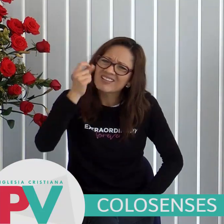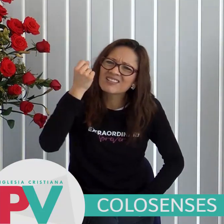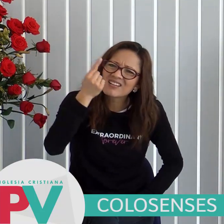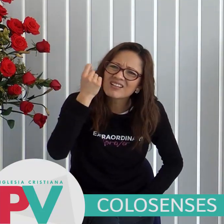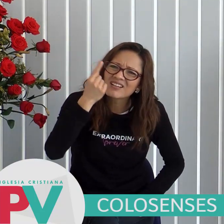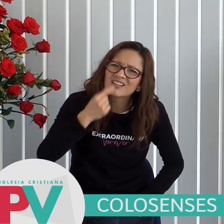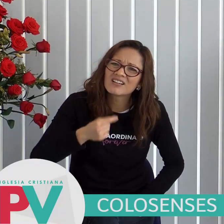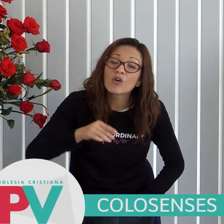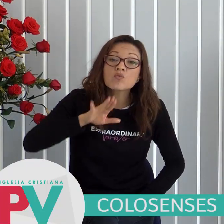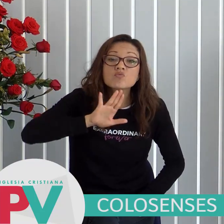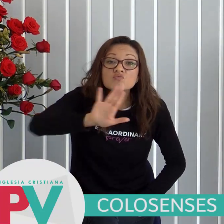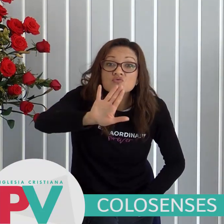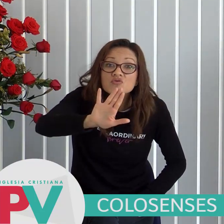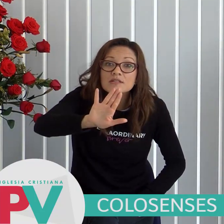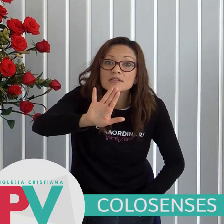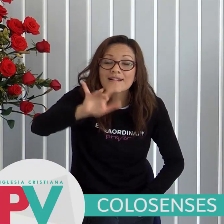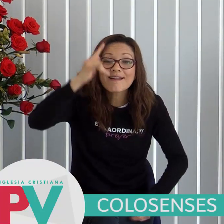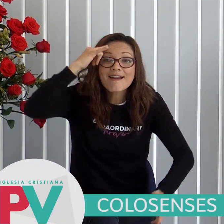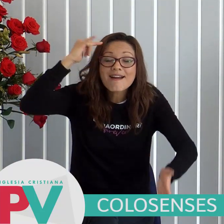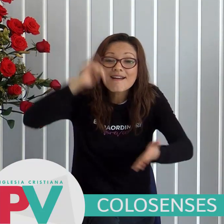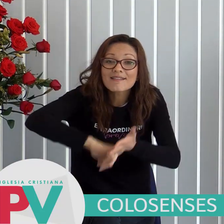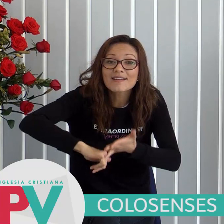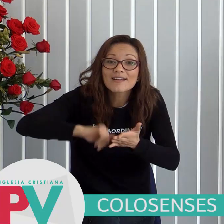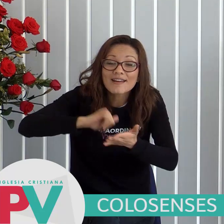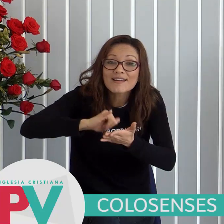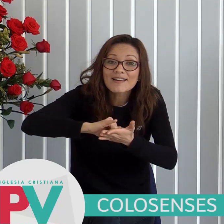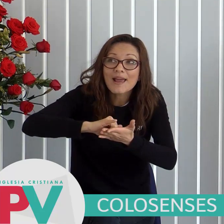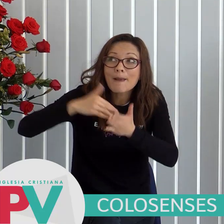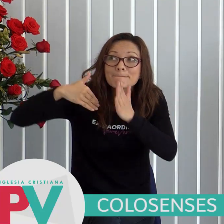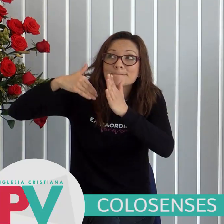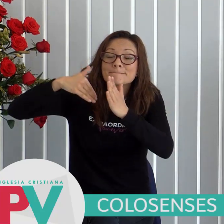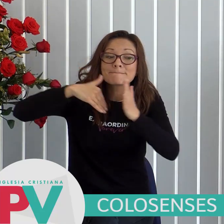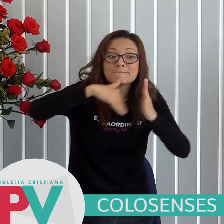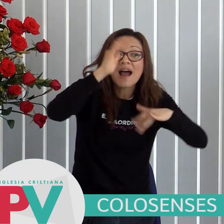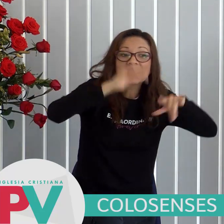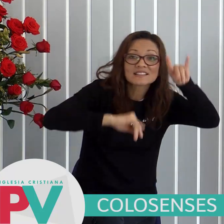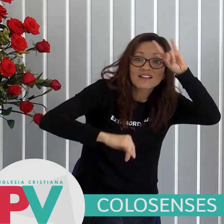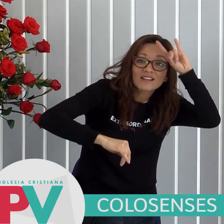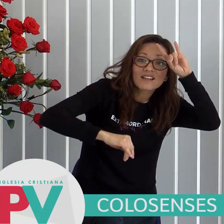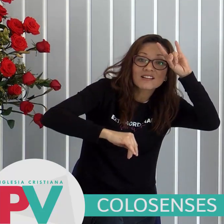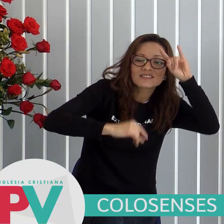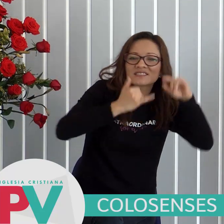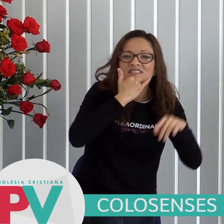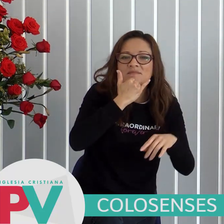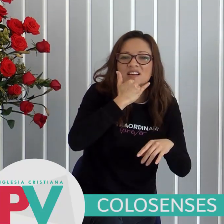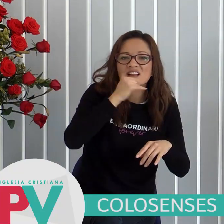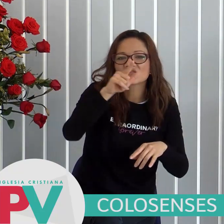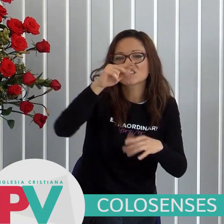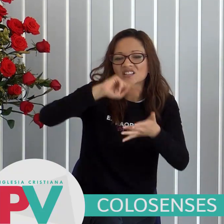Entiende que si usted está creyendo que mayor es Satanás, usted está